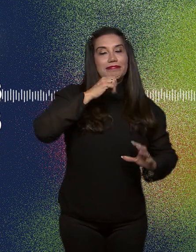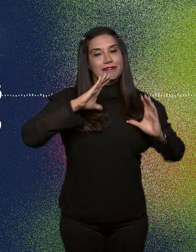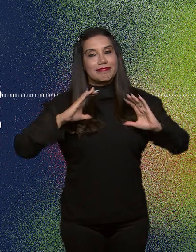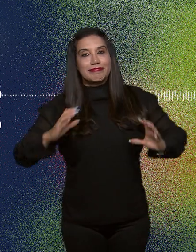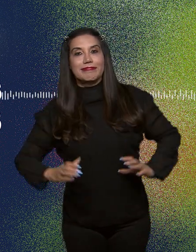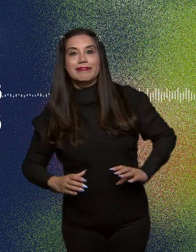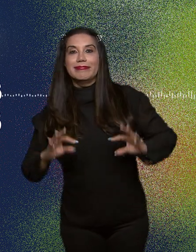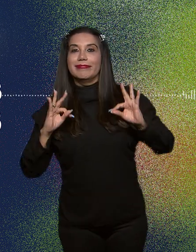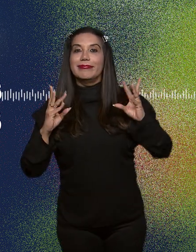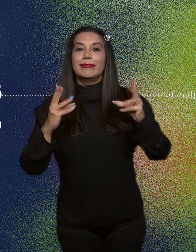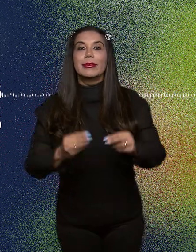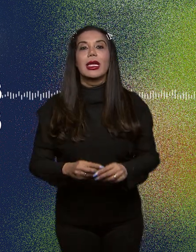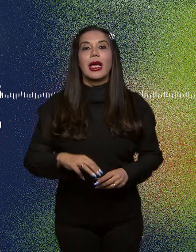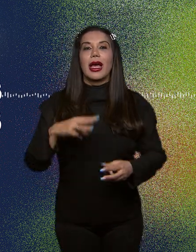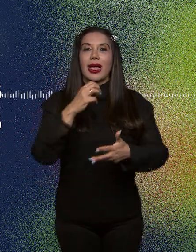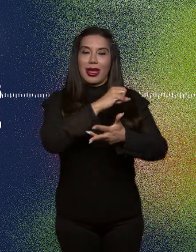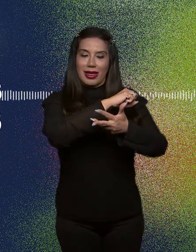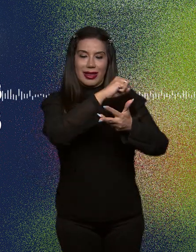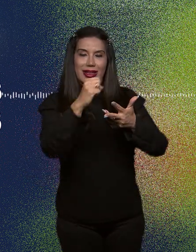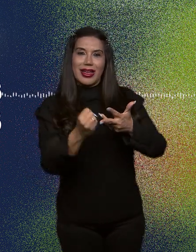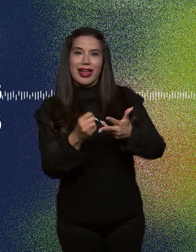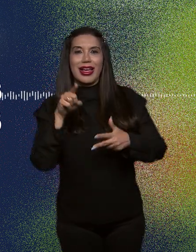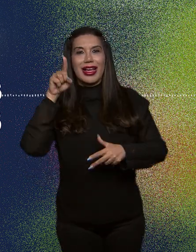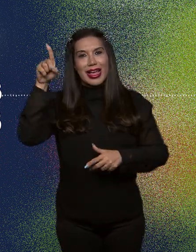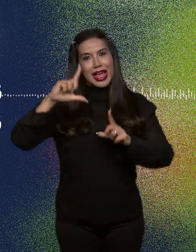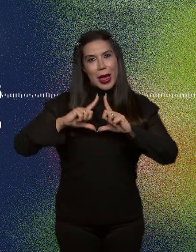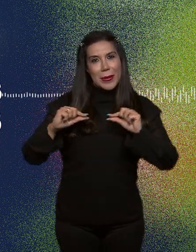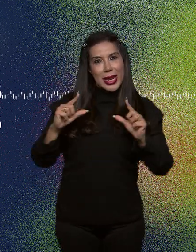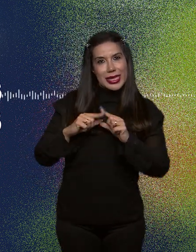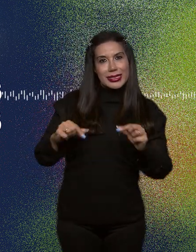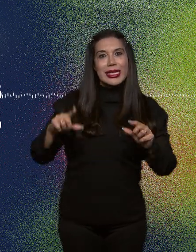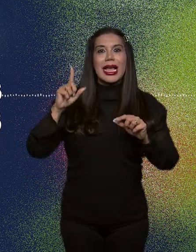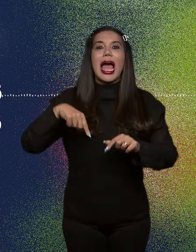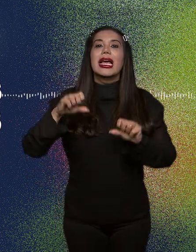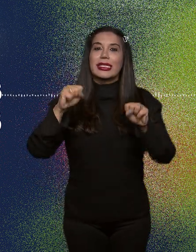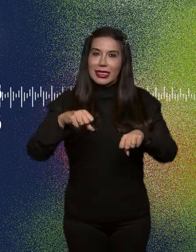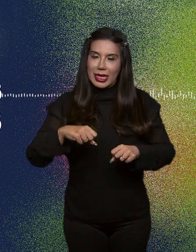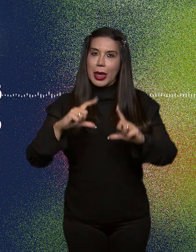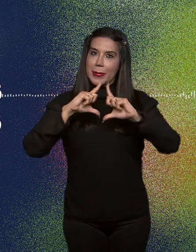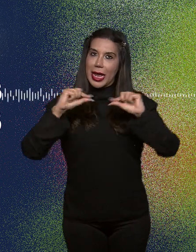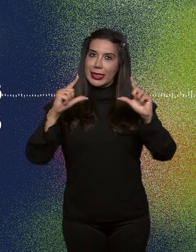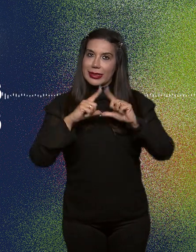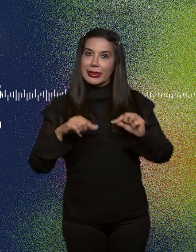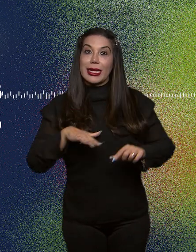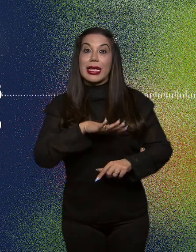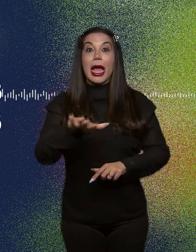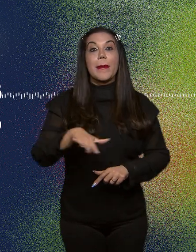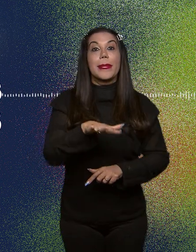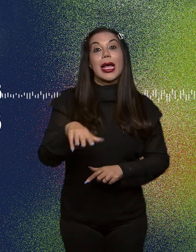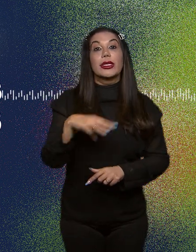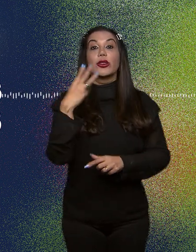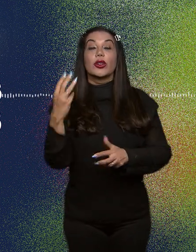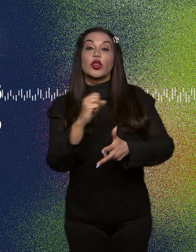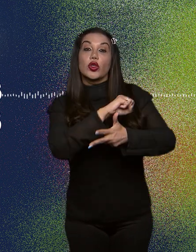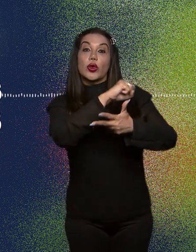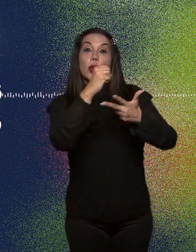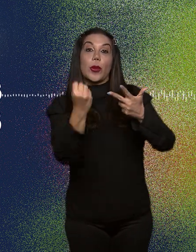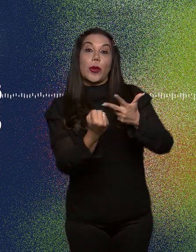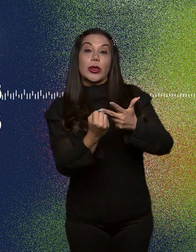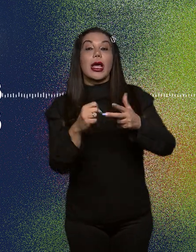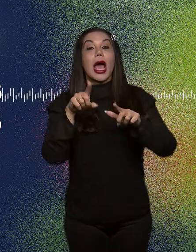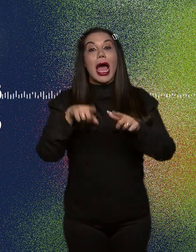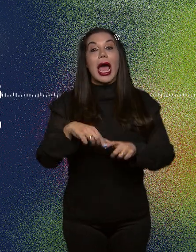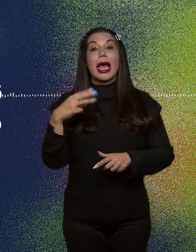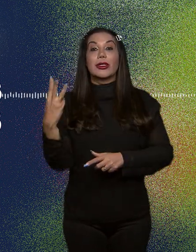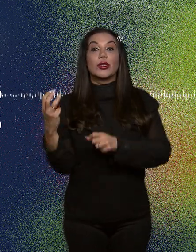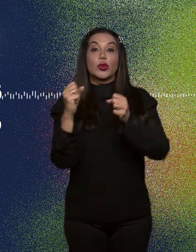Três Poderes tem a ver com aquela praça enorme aqui em Brasília? Tem sim, Madu. A Praça dos Três Poderes é justamente onde ficam